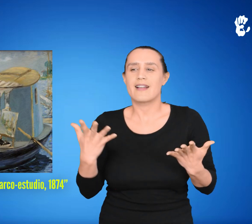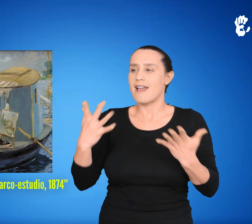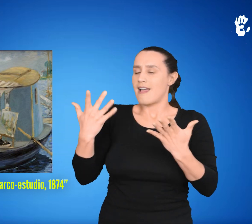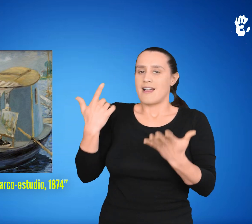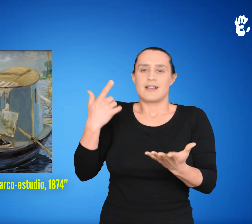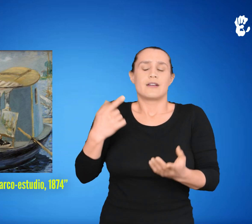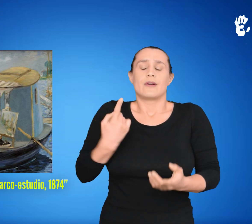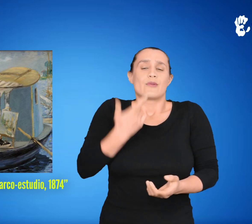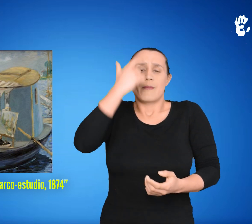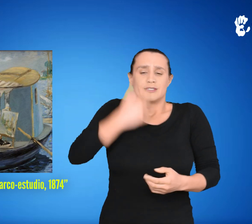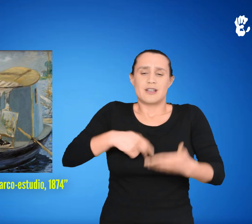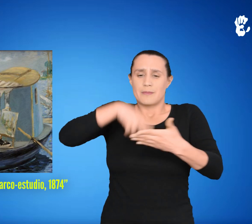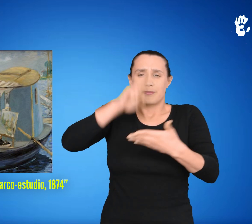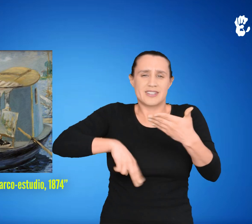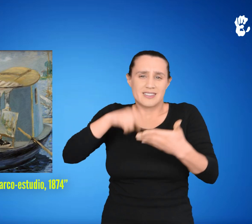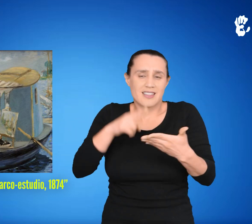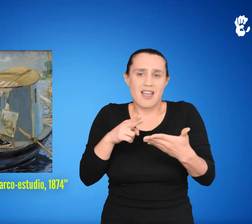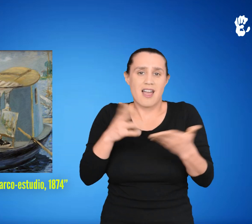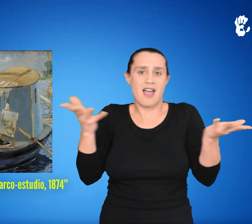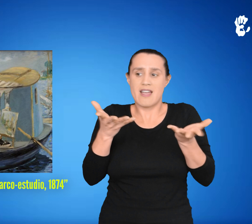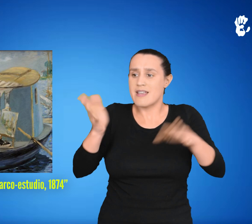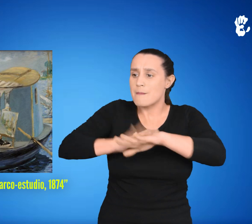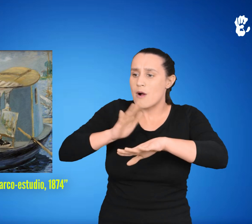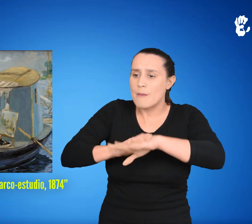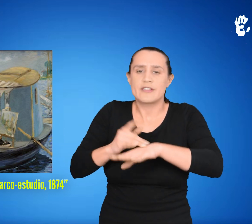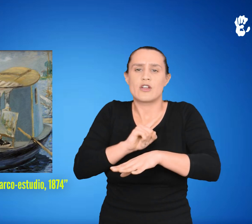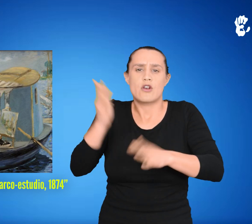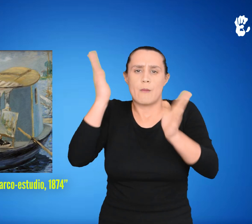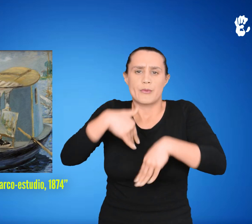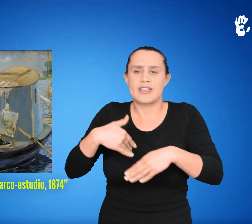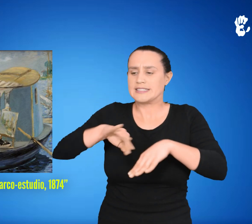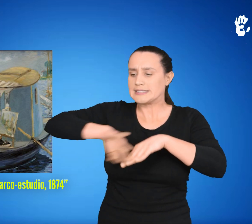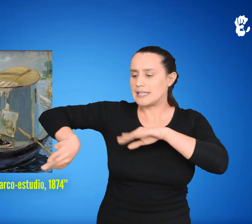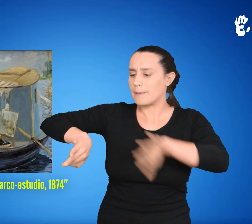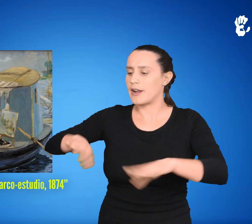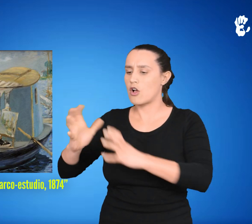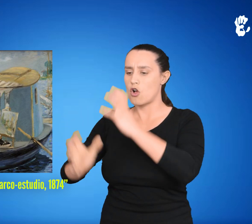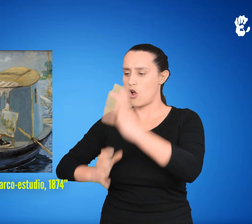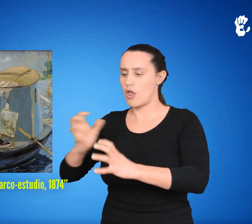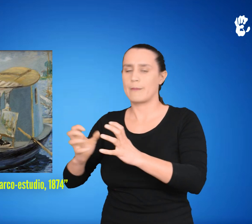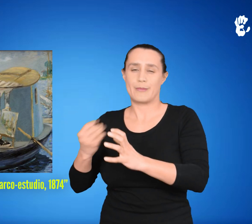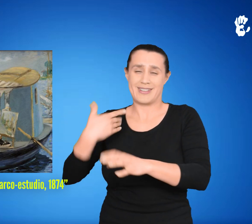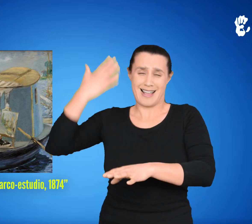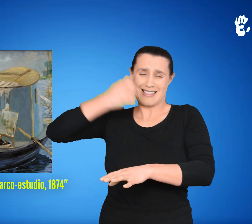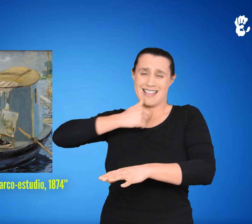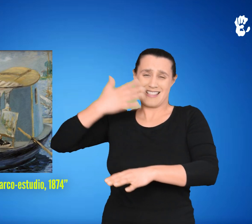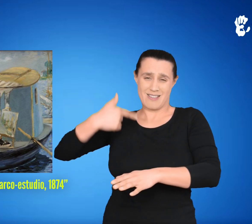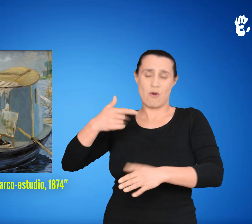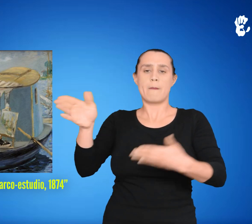concreto no tiene tiempo de mezclar los colores ánd olos en capas sobre una preparación oscura como habían hecho los viejos